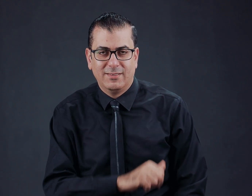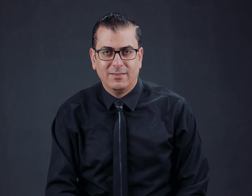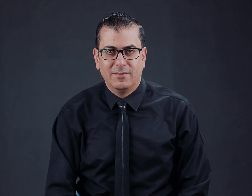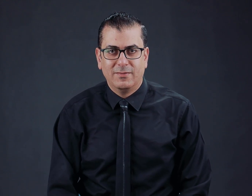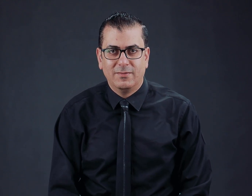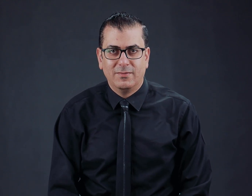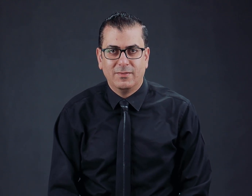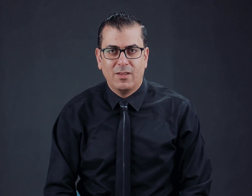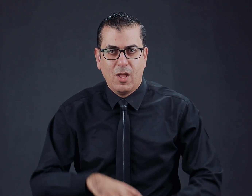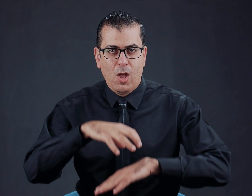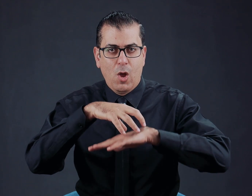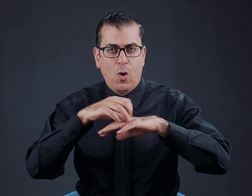القدس،